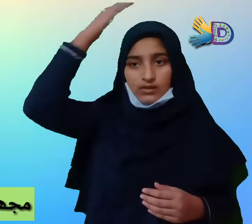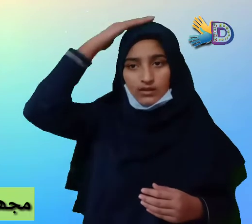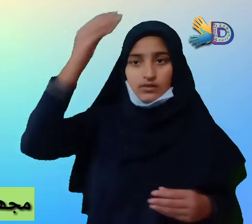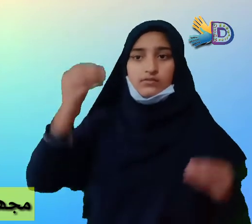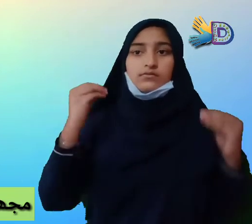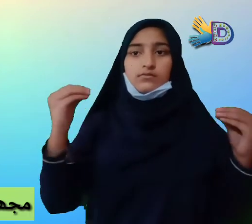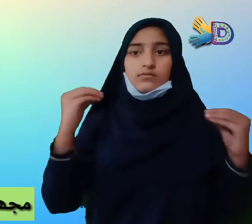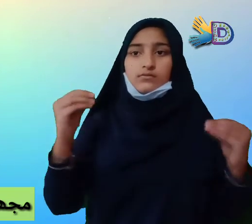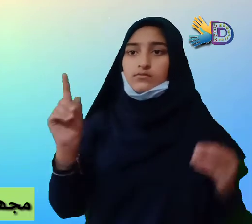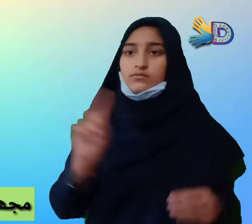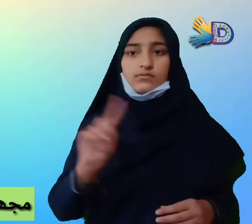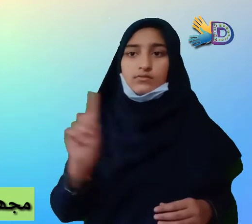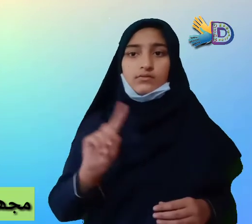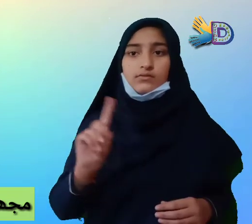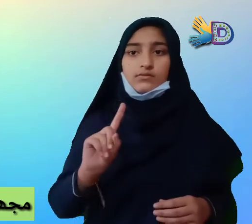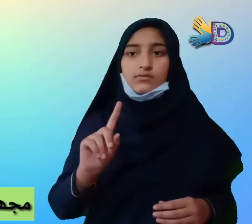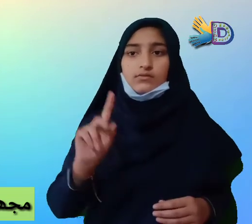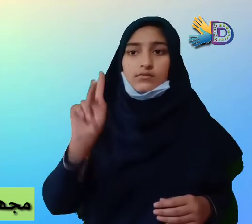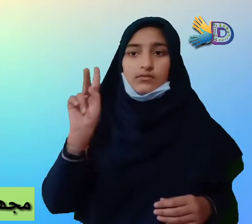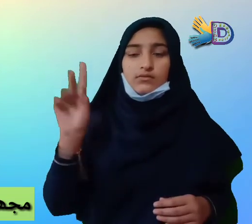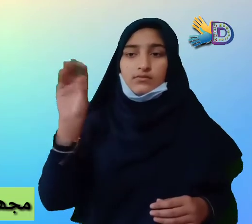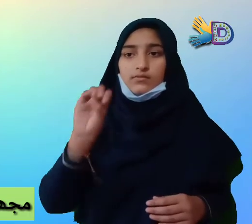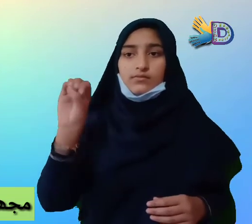एहसान मत करो।